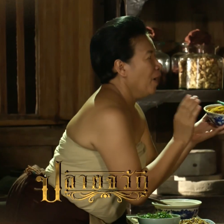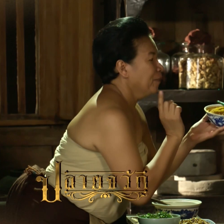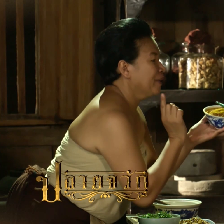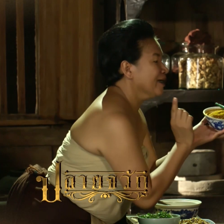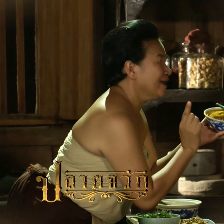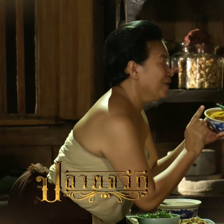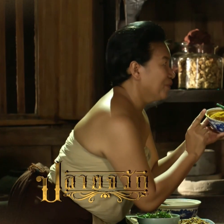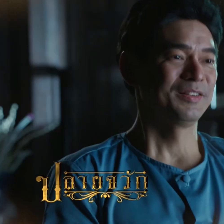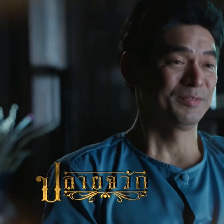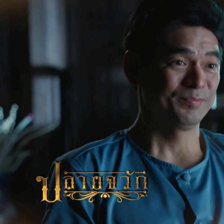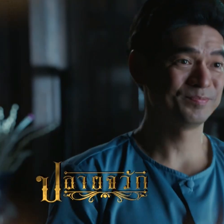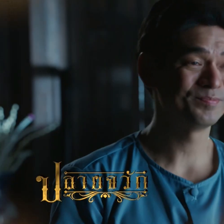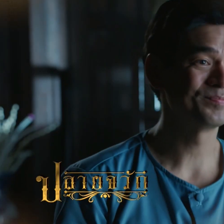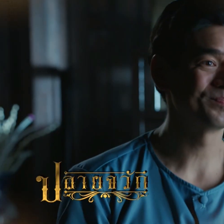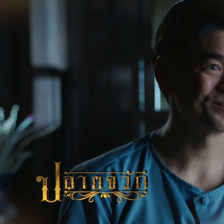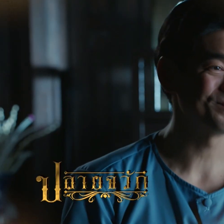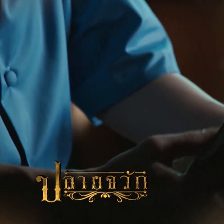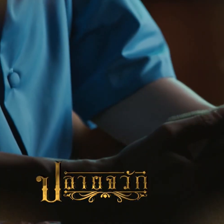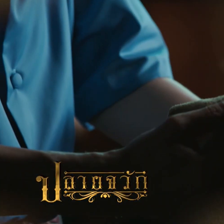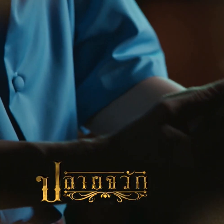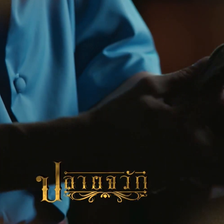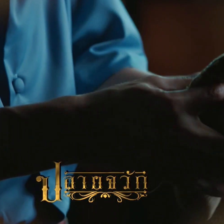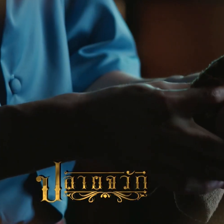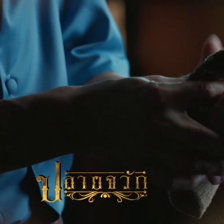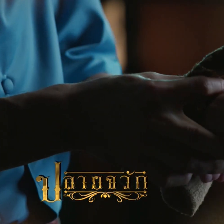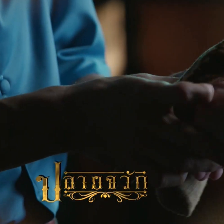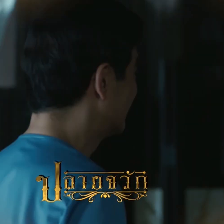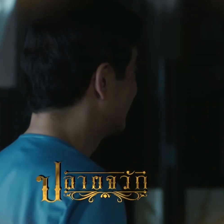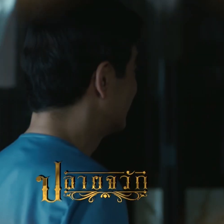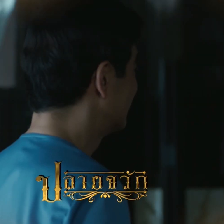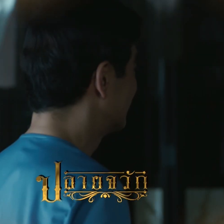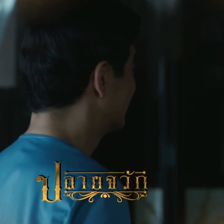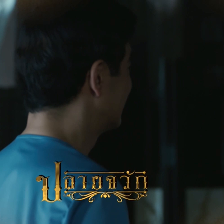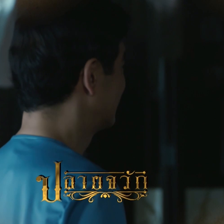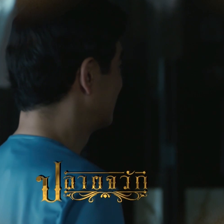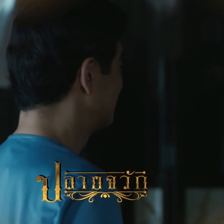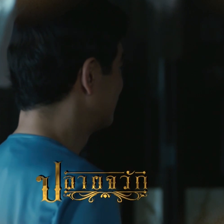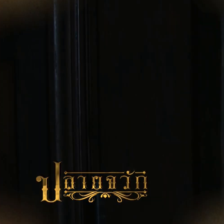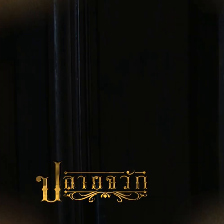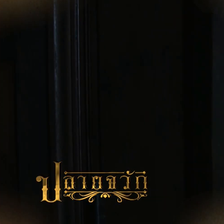ใจไว้ในปลายจวักทุกครั้ง